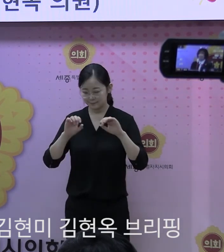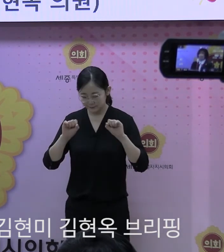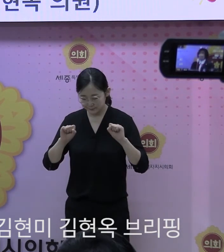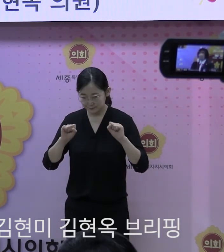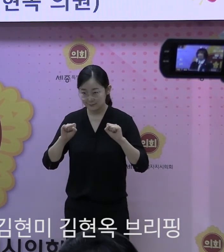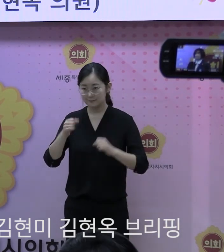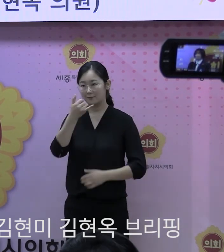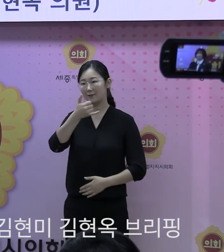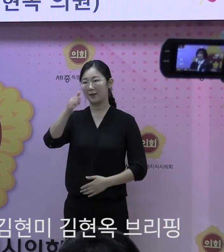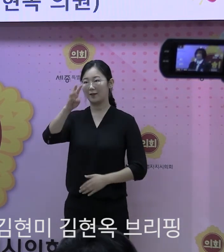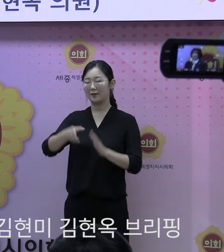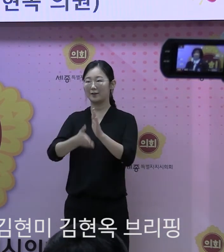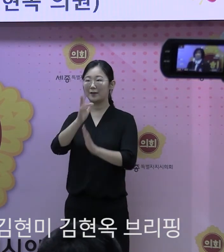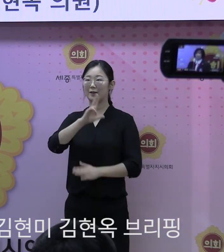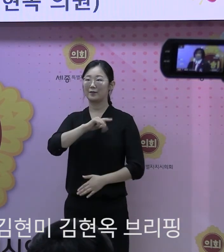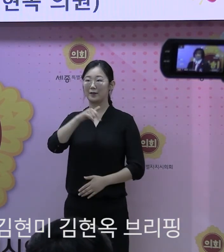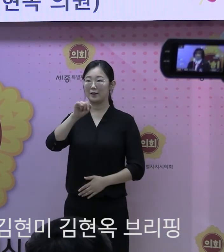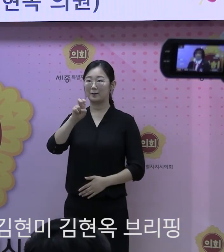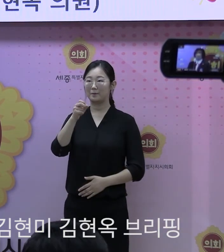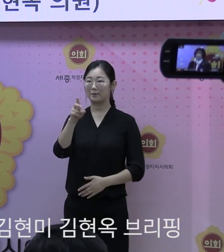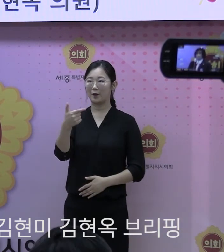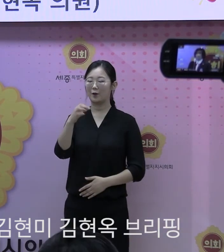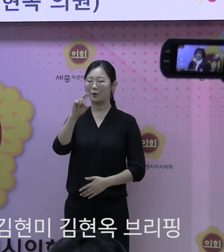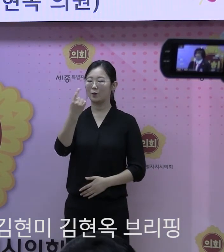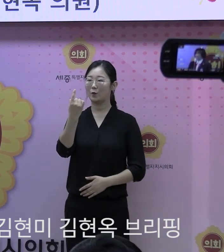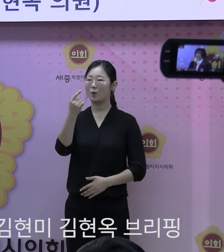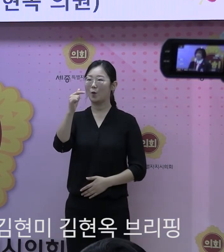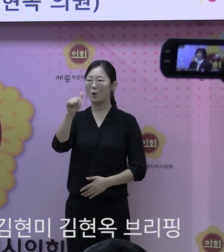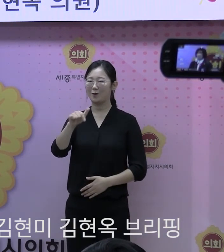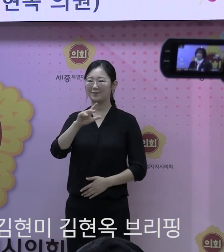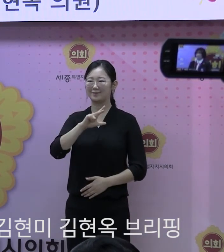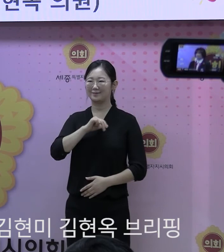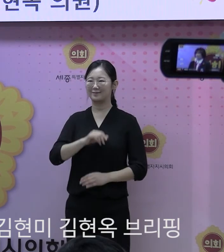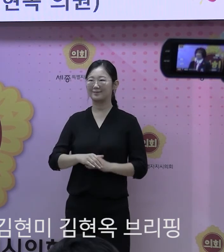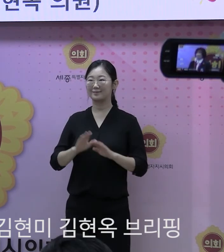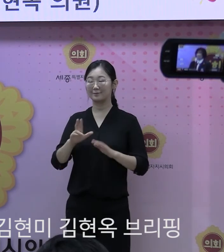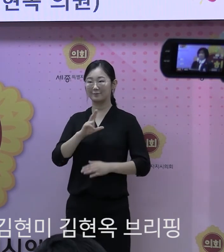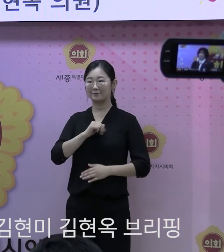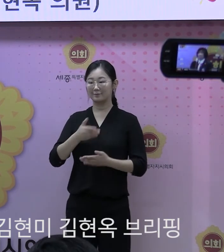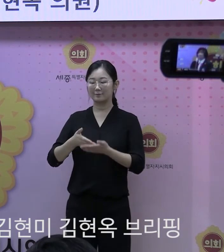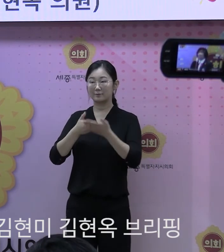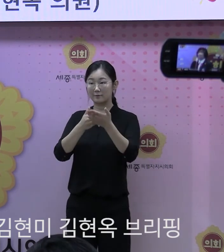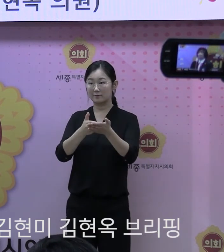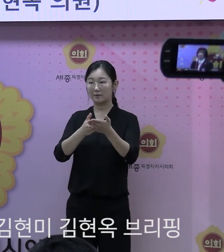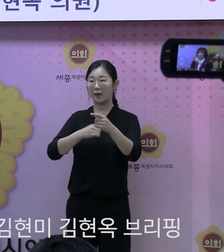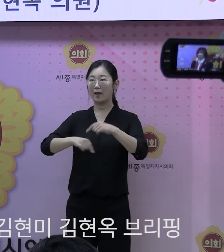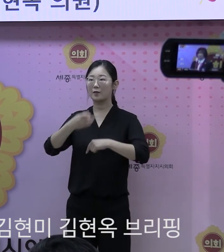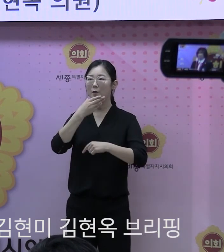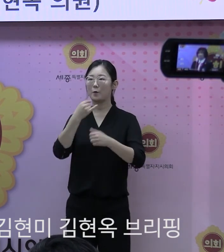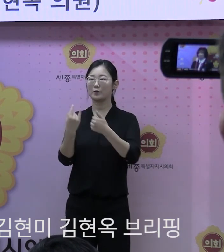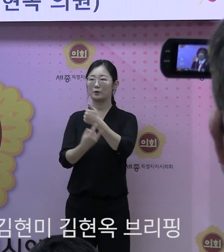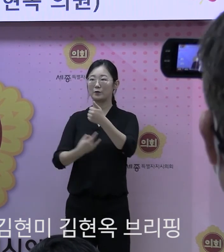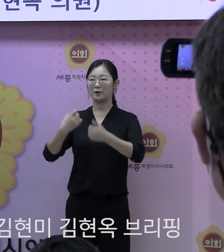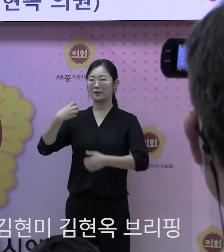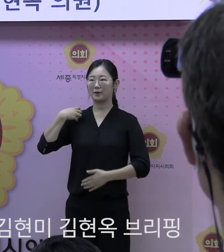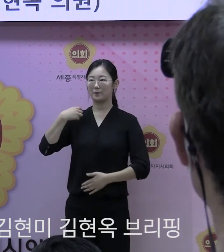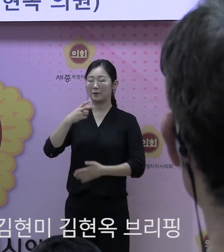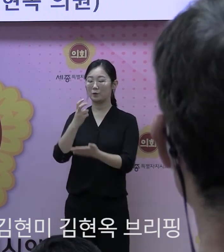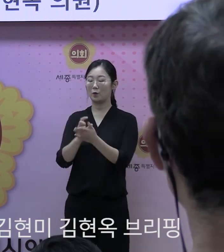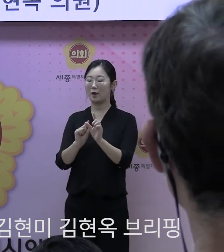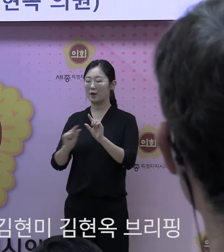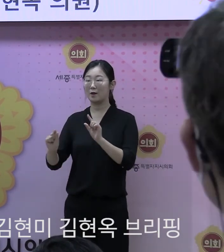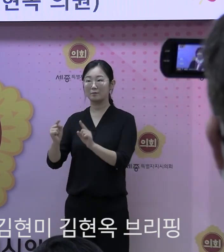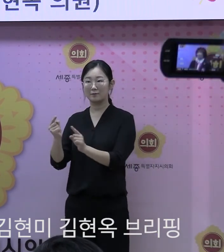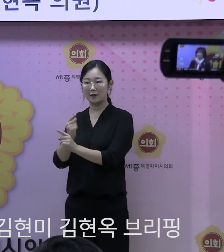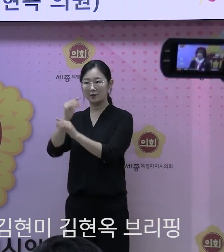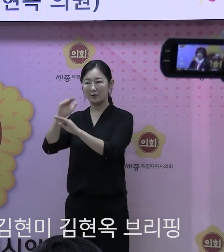안녕하십니까. 세종시의회 김현욱 의원입니다. 본 의원이 대표 발의한 행정복지위원회 소관 조례 일부